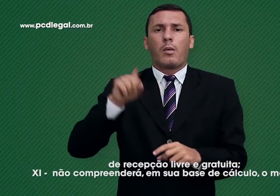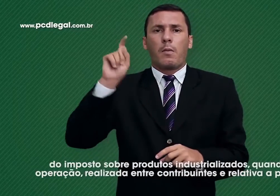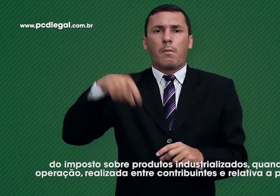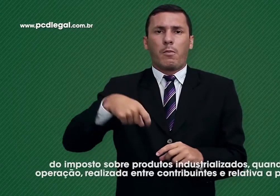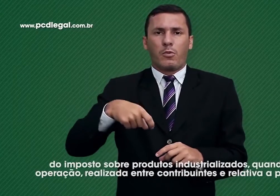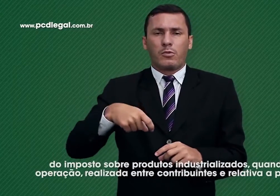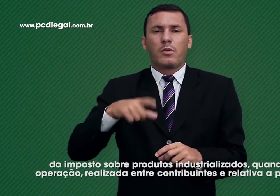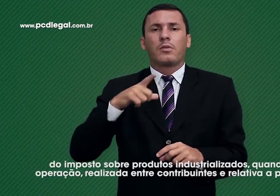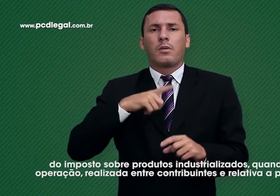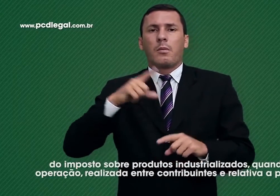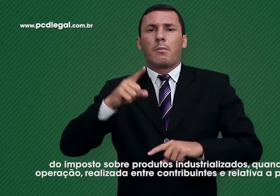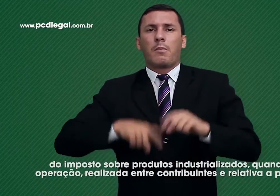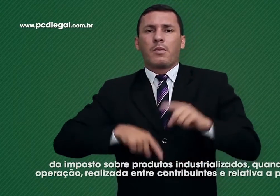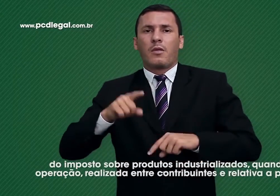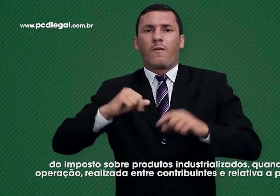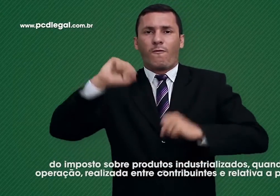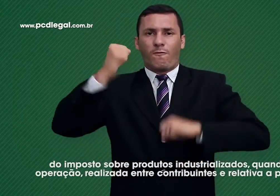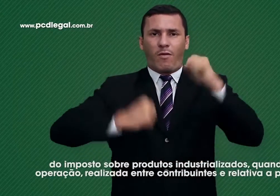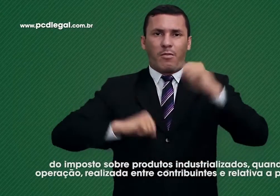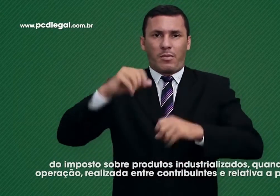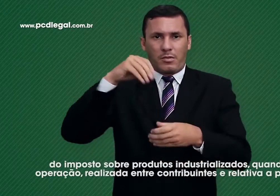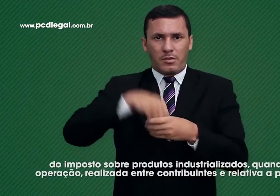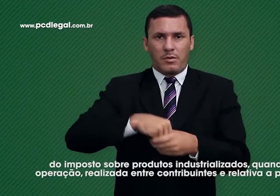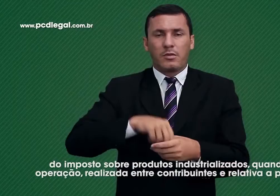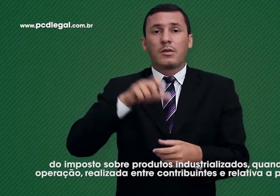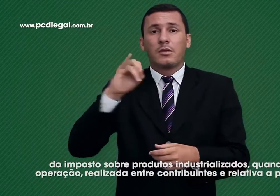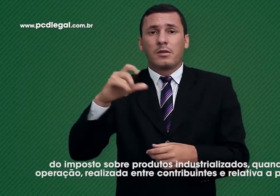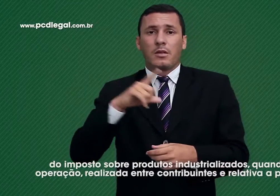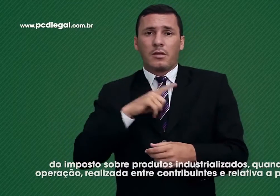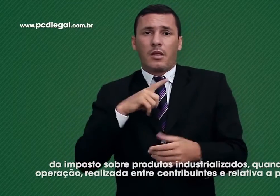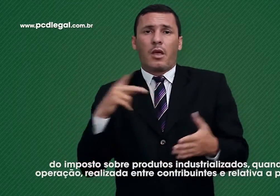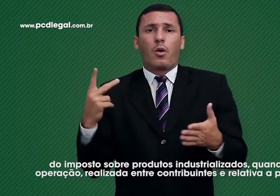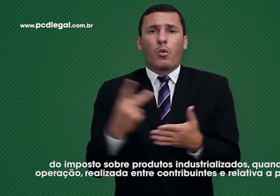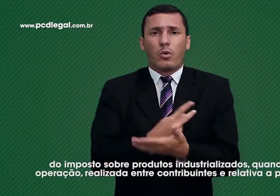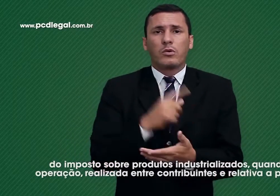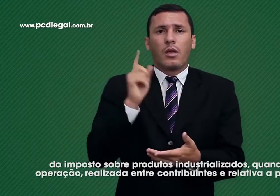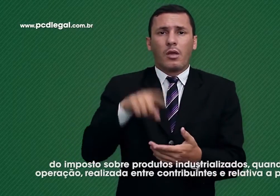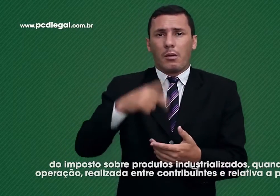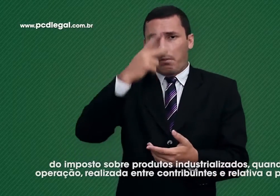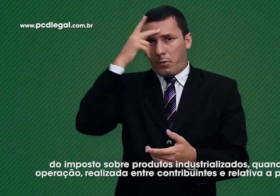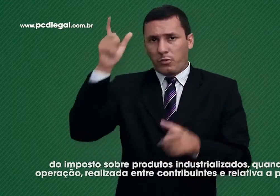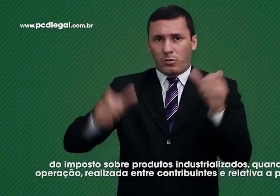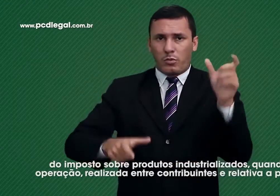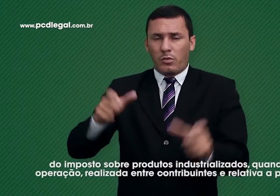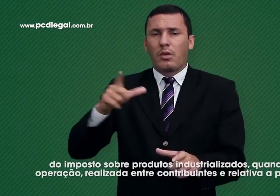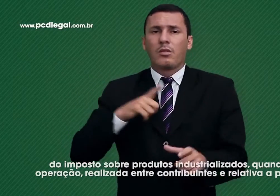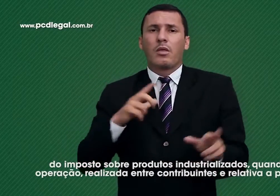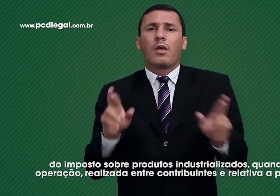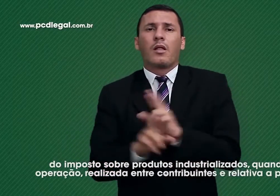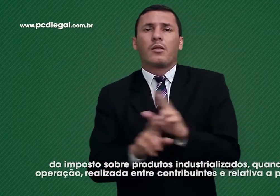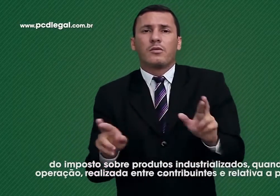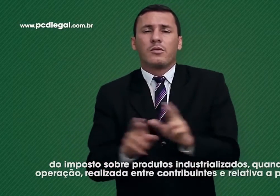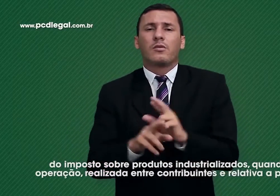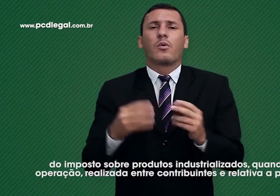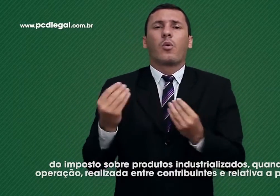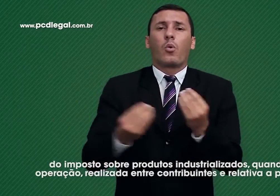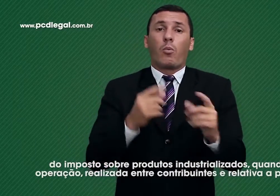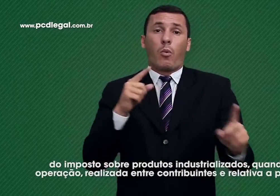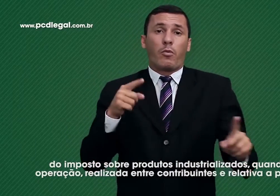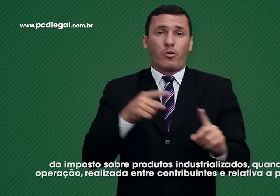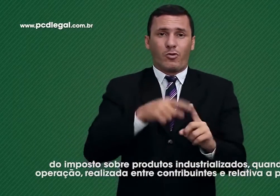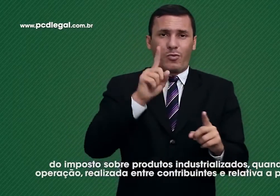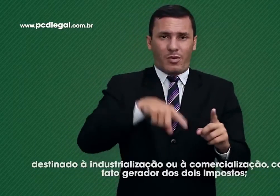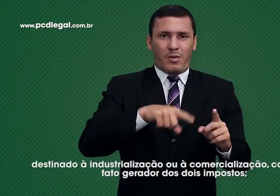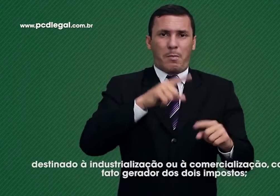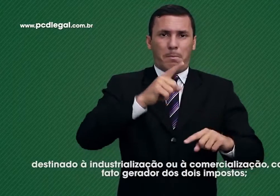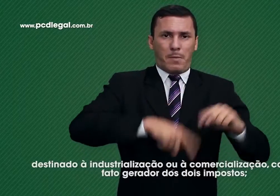o montante do imposto sobre produtos industrializados quando a operação realizada entre contribuintes e